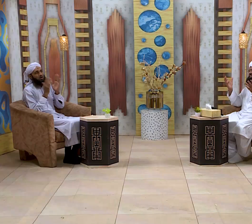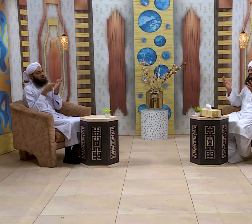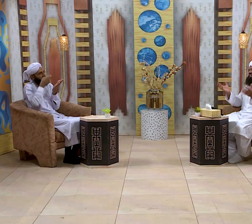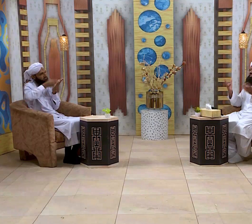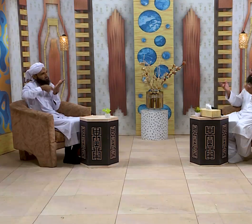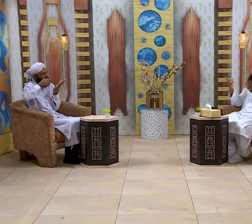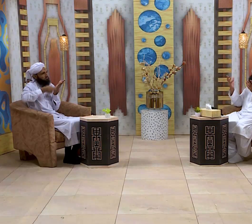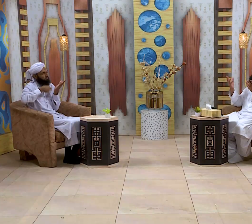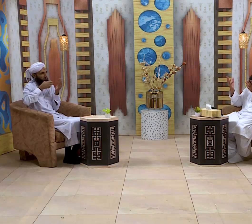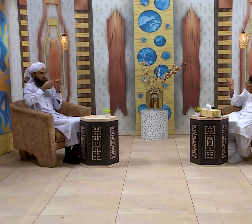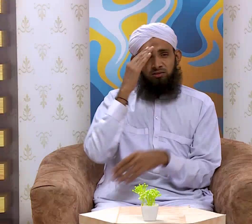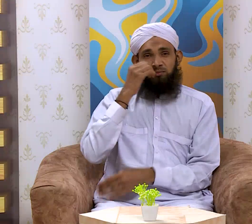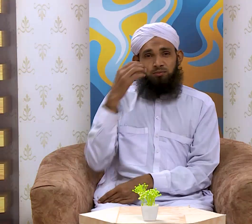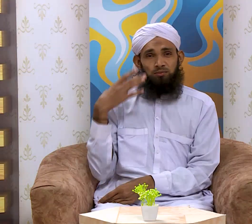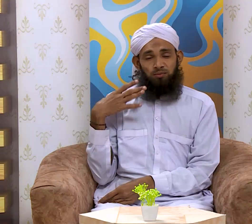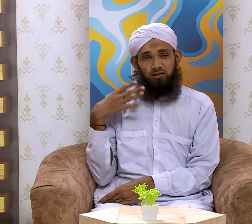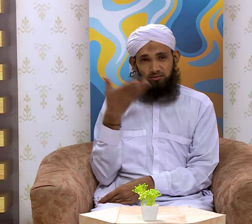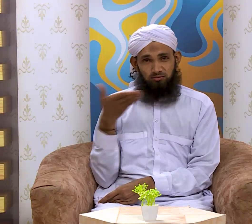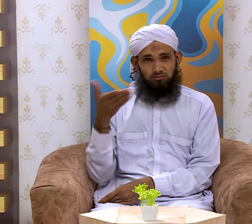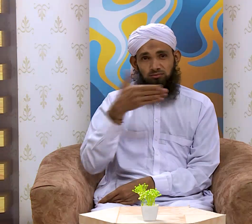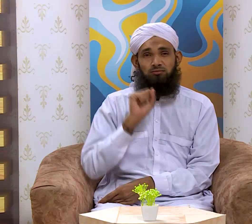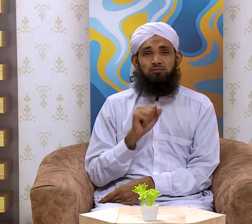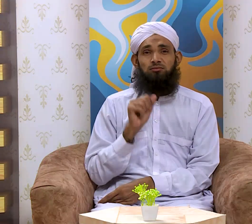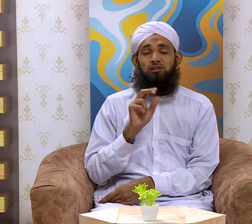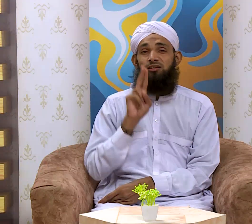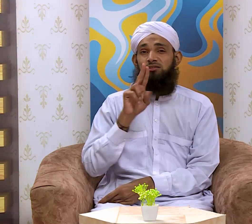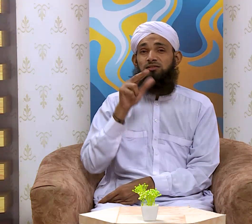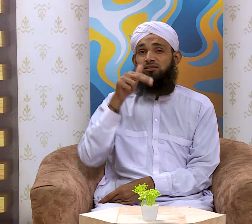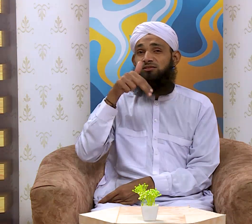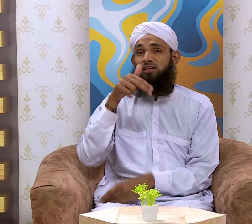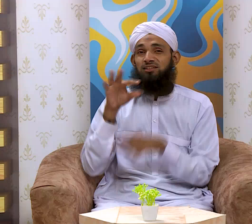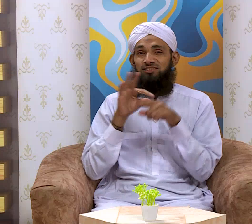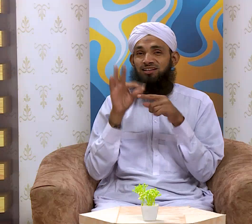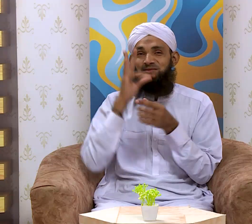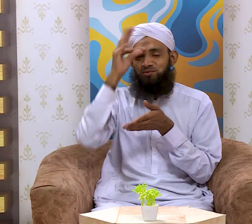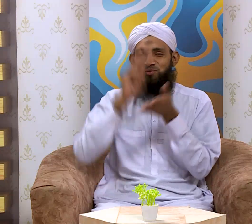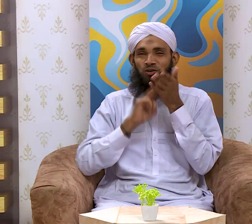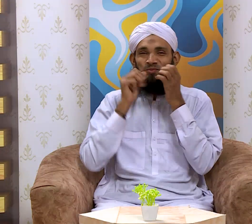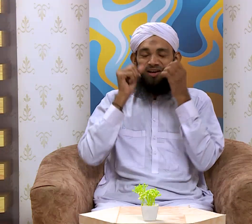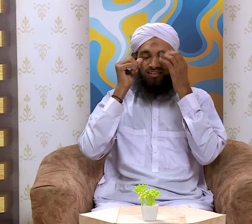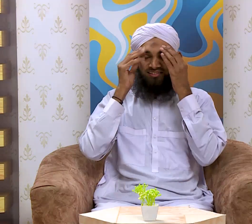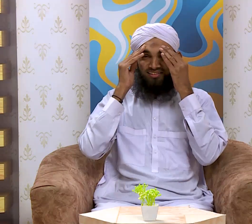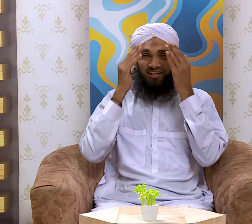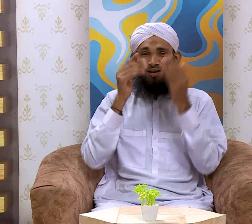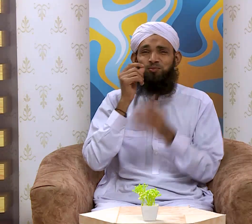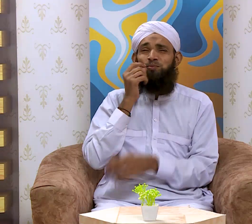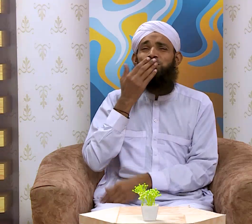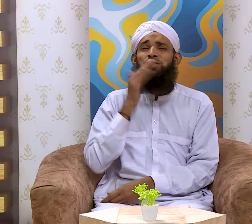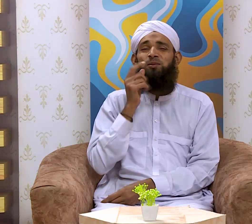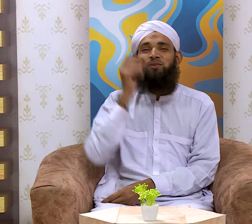جگہ جگہ چھلکتی ہے۔ پیارے اسلامی بھائیوں، شب اسرا کے دولہ محبوب کبریا صلی اللہ علیہ وآلہ وبارک وسلم جب معراج